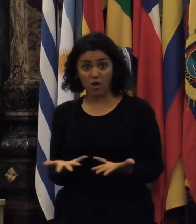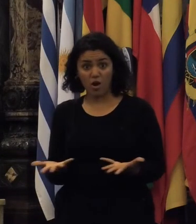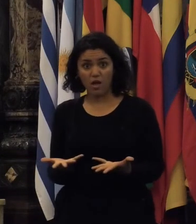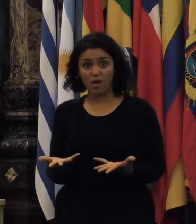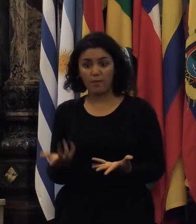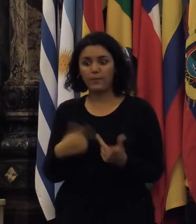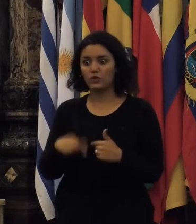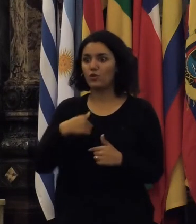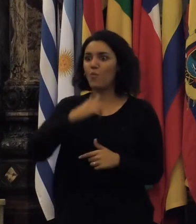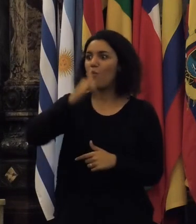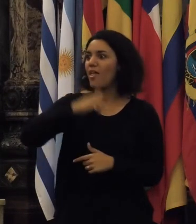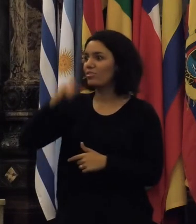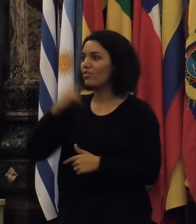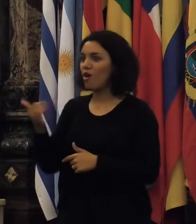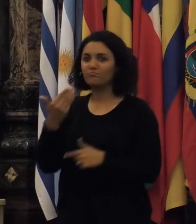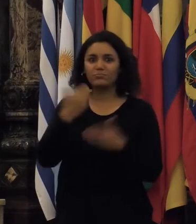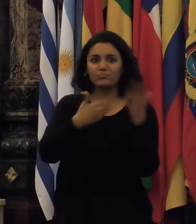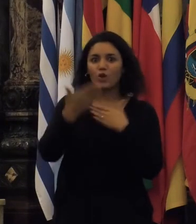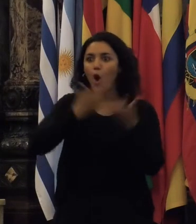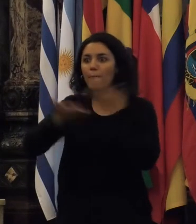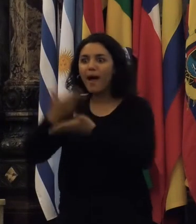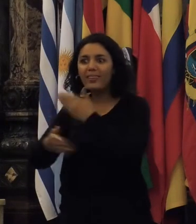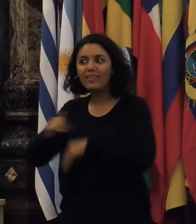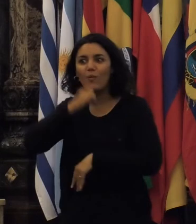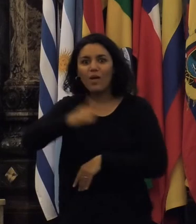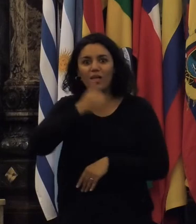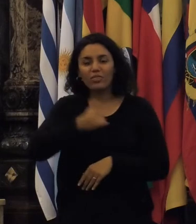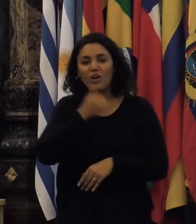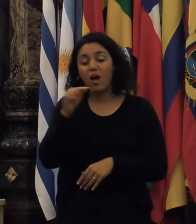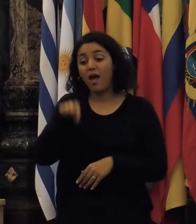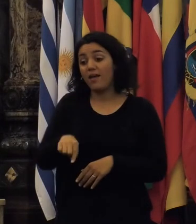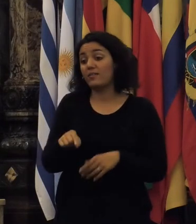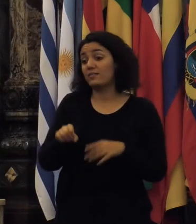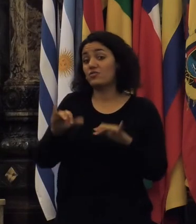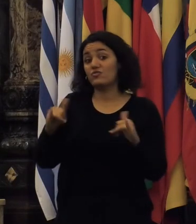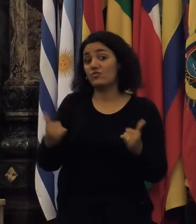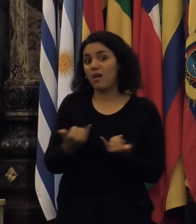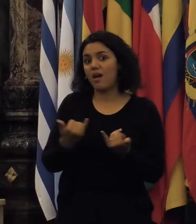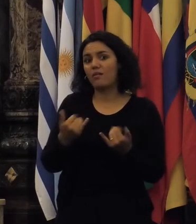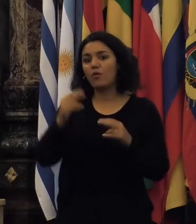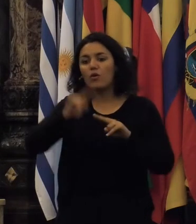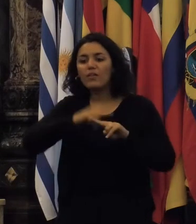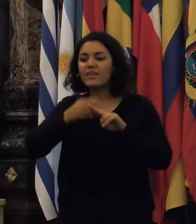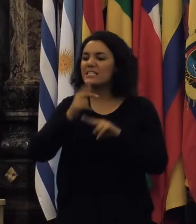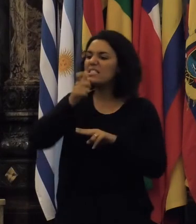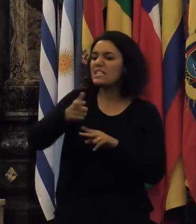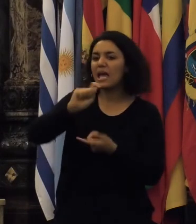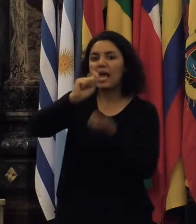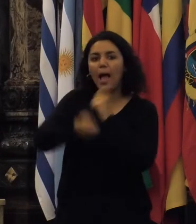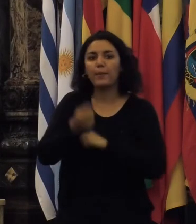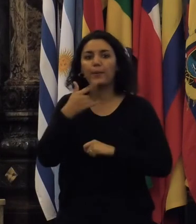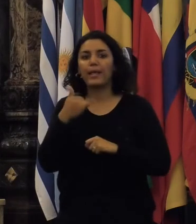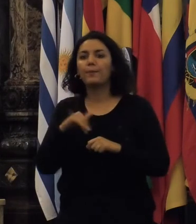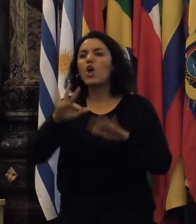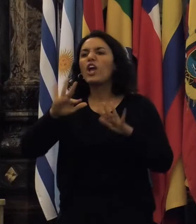lo contamos, o cuando le estamos contando a otro, necesariamente se va redefiniendo. La noción de ley,